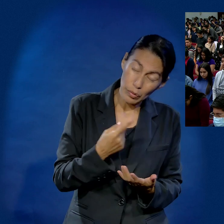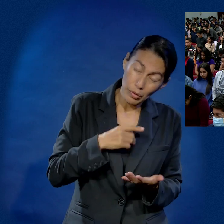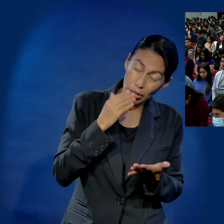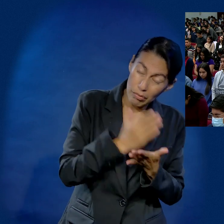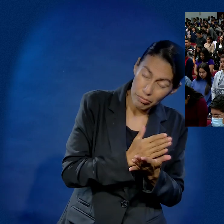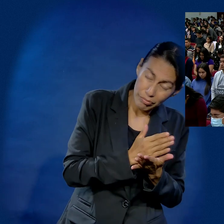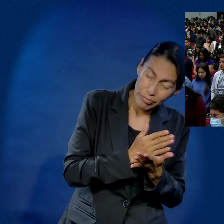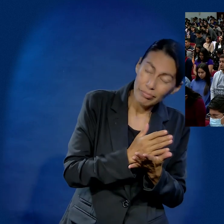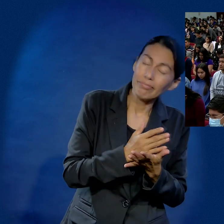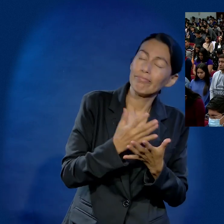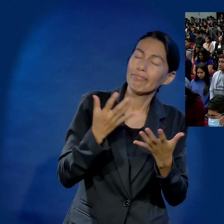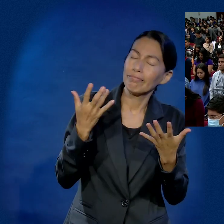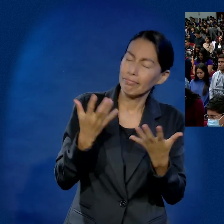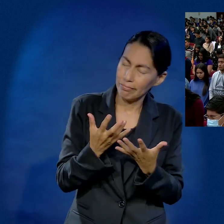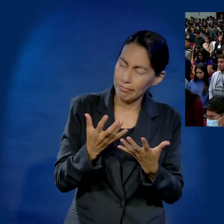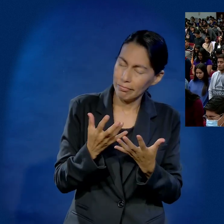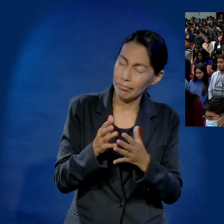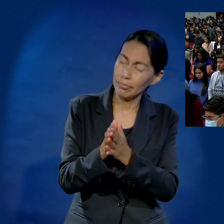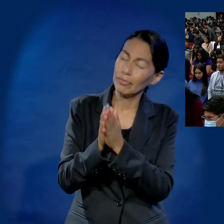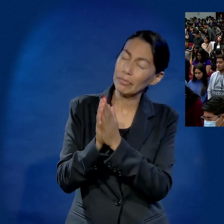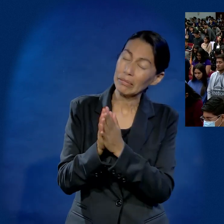y parar cuando debamos parar.